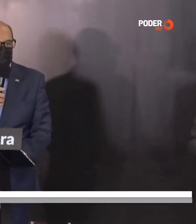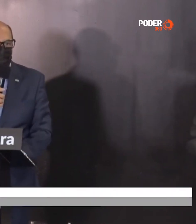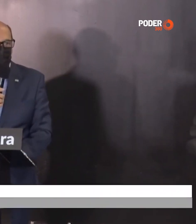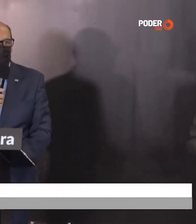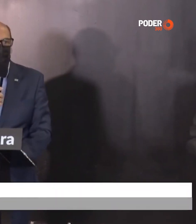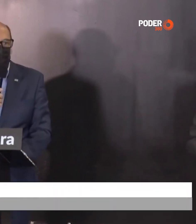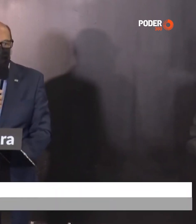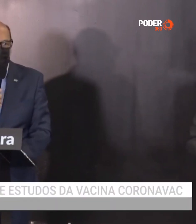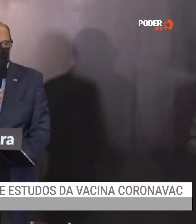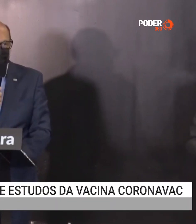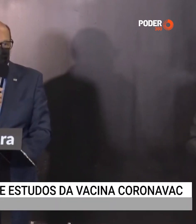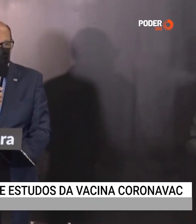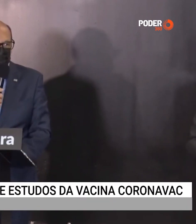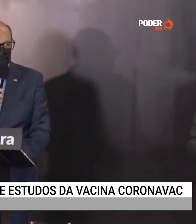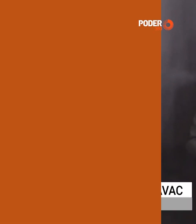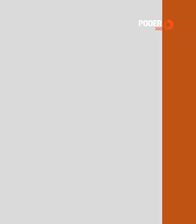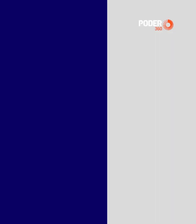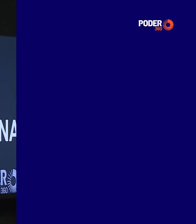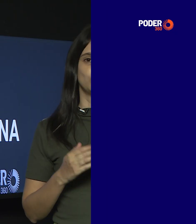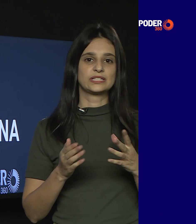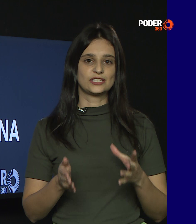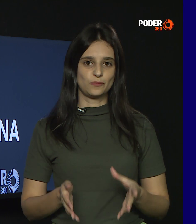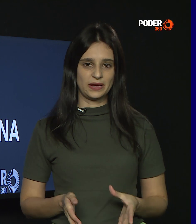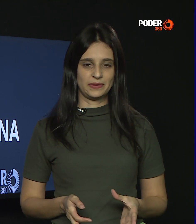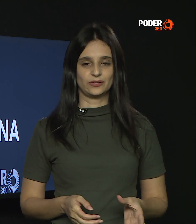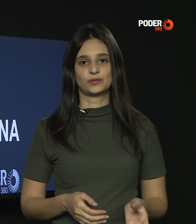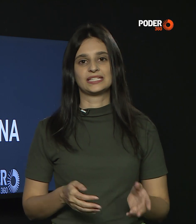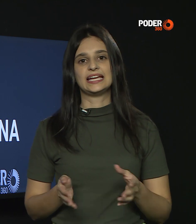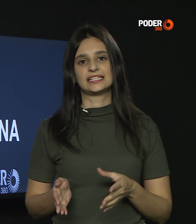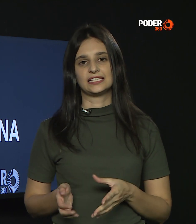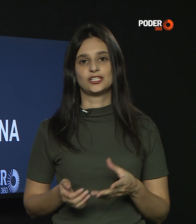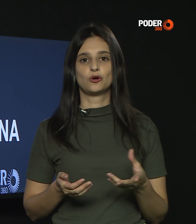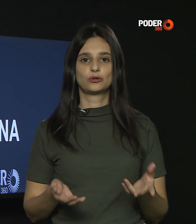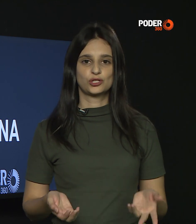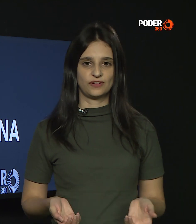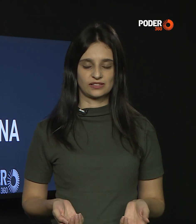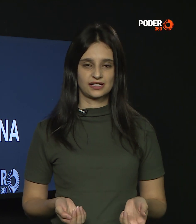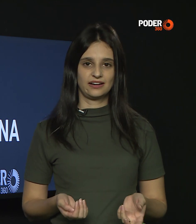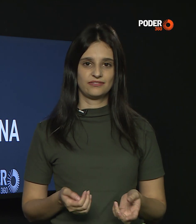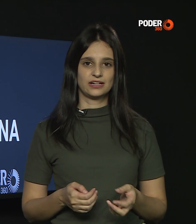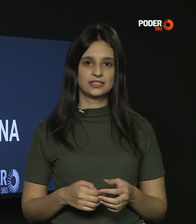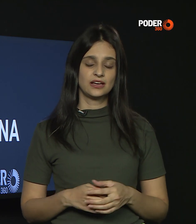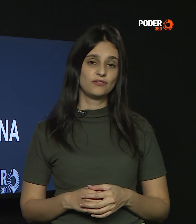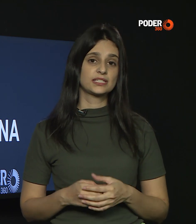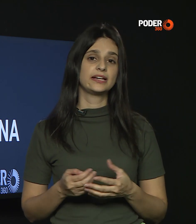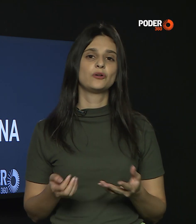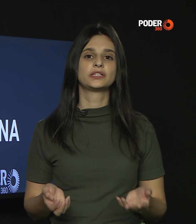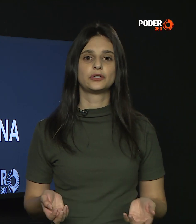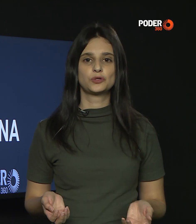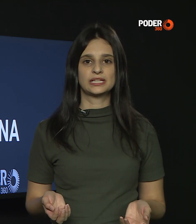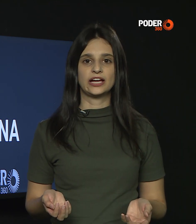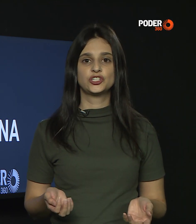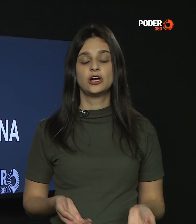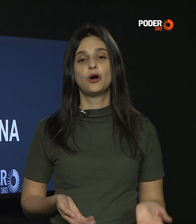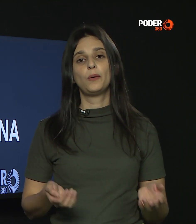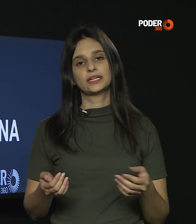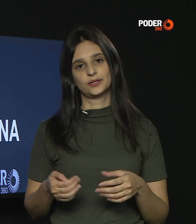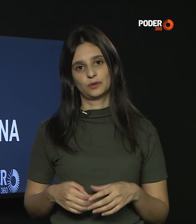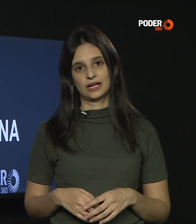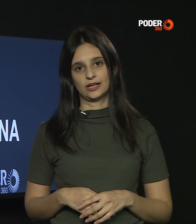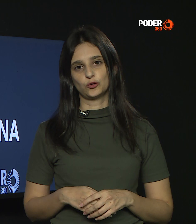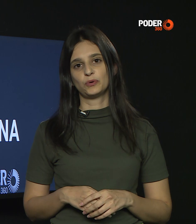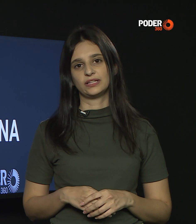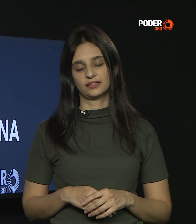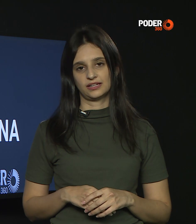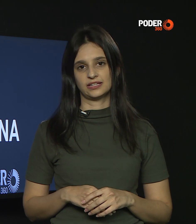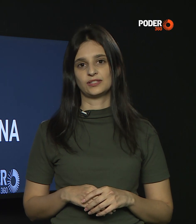testes foram retomados na quarta-feira. Os desdobramentos desses e outros fatos relevantes você encontra no site ou aqui